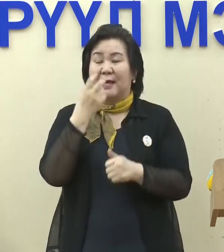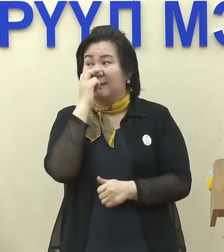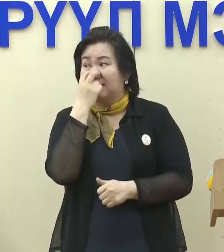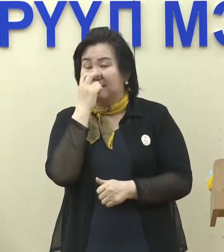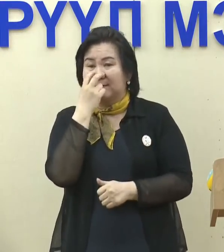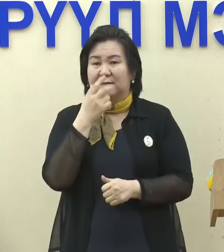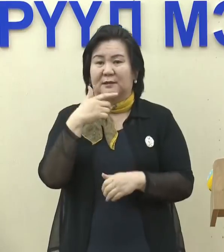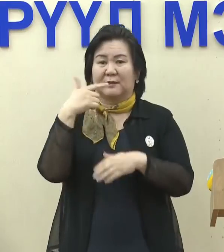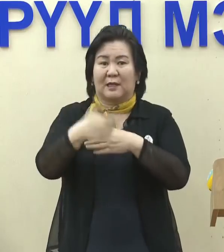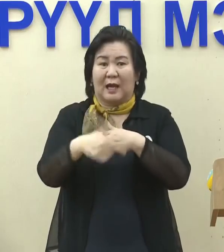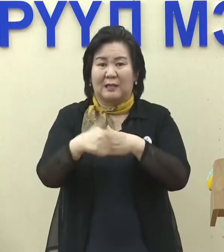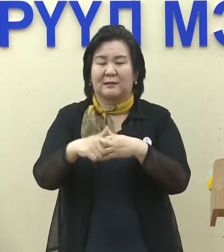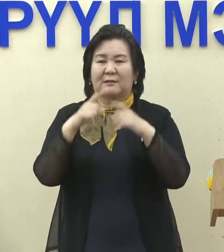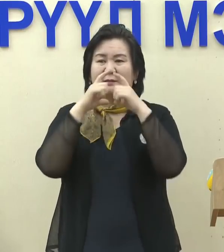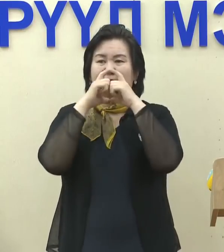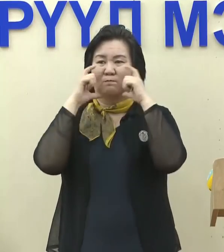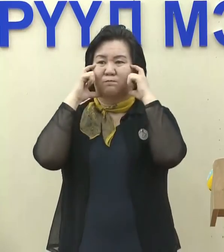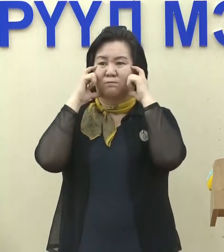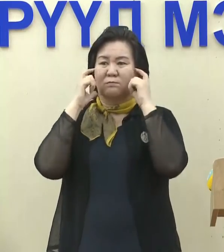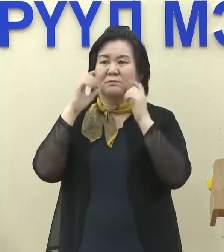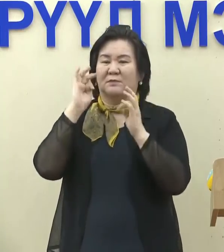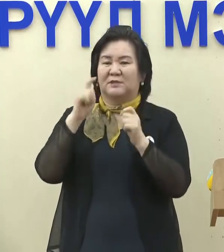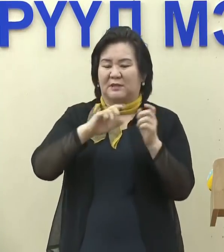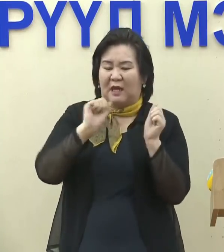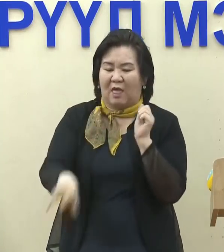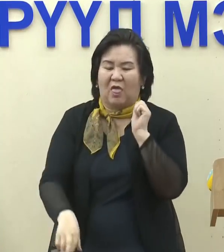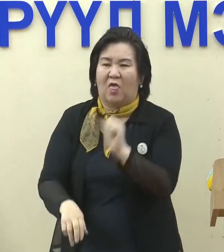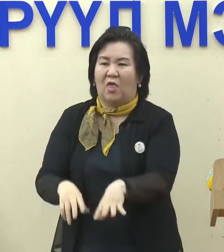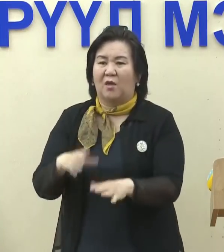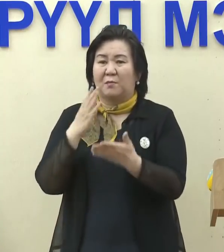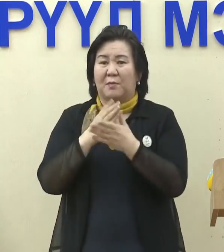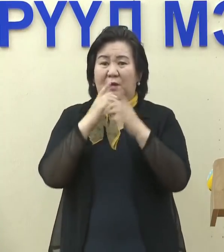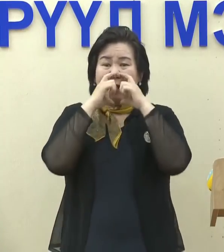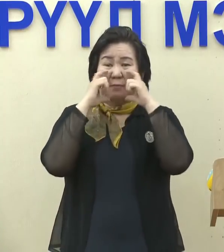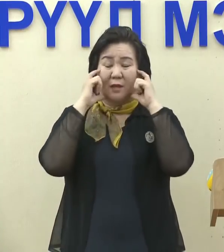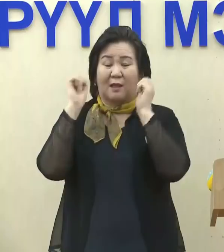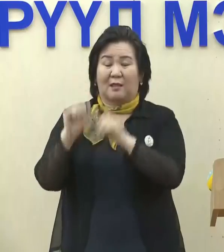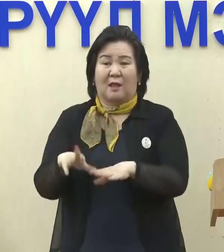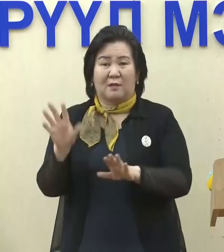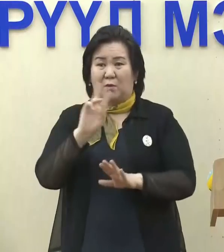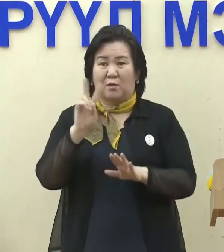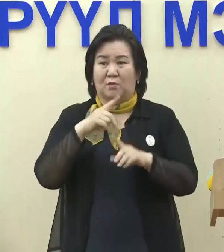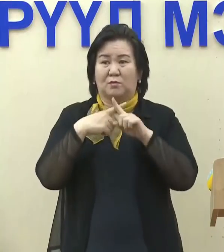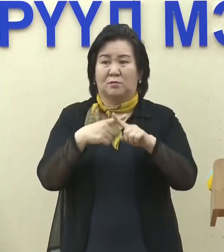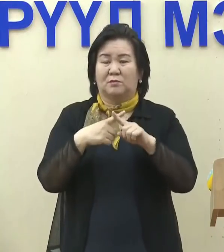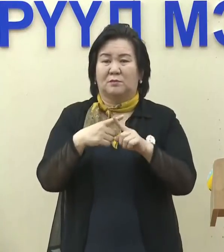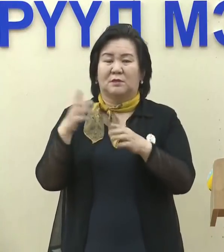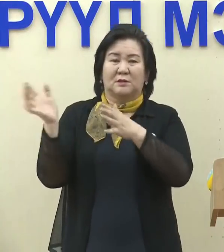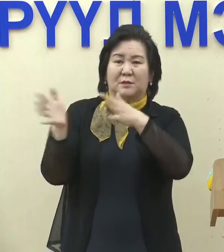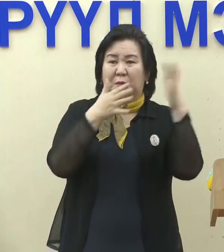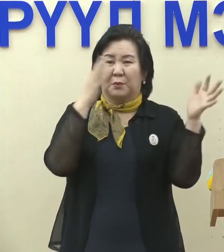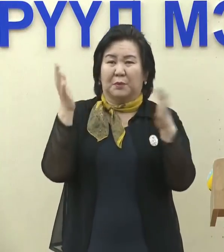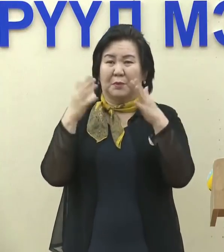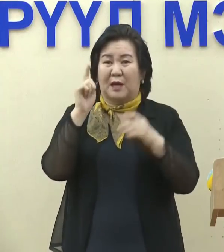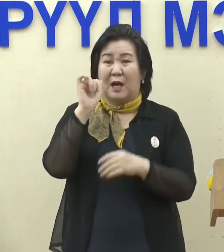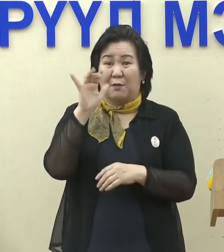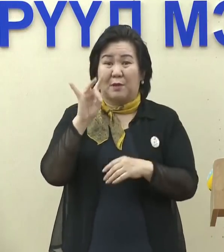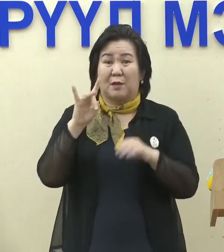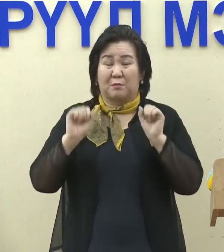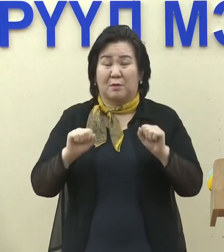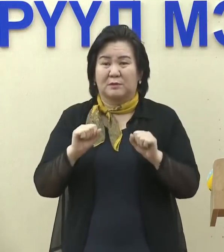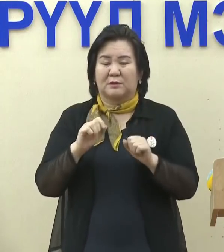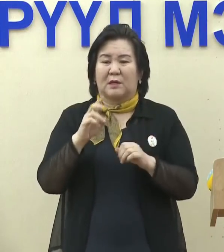одоо гудамж талбайд бол амны хаалтыг бол их хайж байна. Тэгэхээр одоо энэ хаврын эд үед ийм одоо салхитай ийм үед бол амны